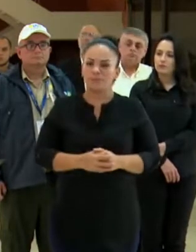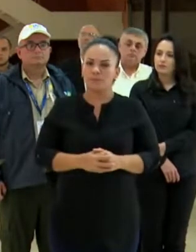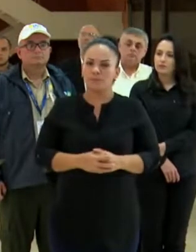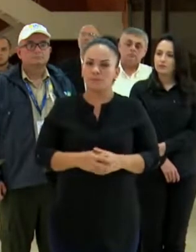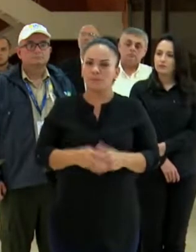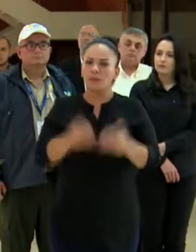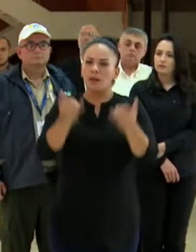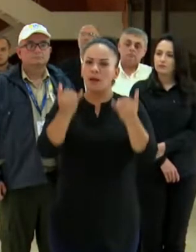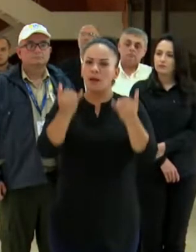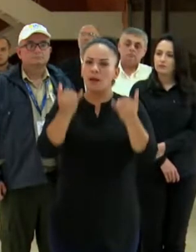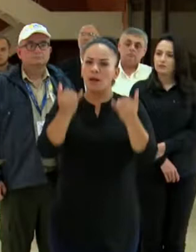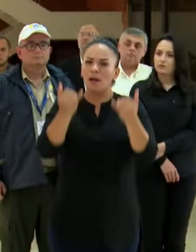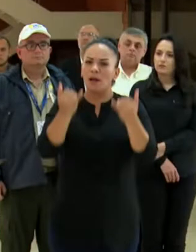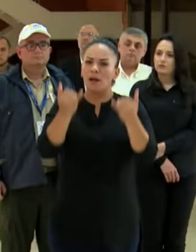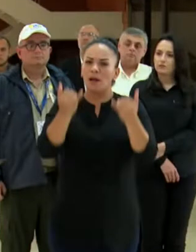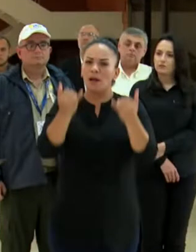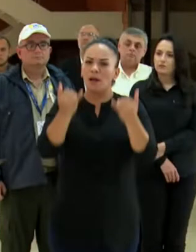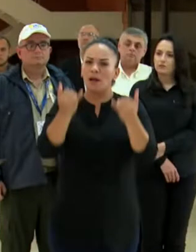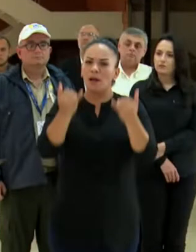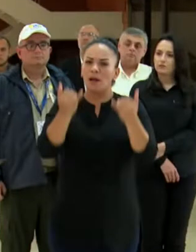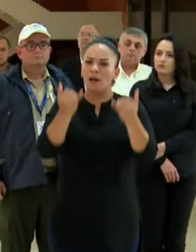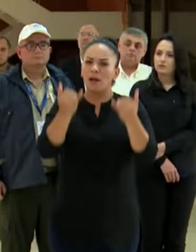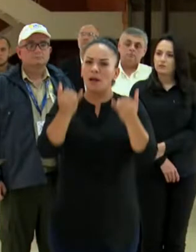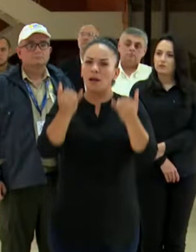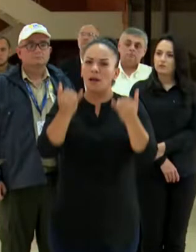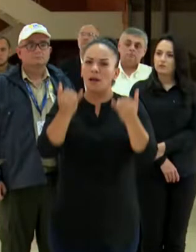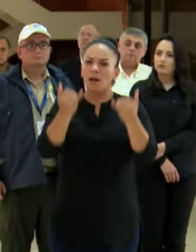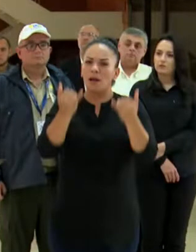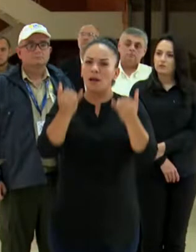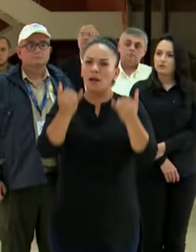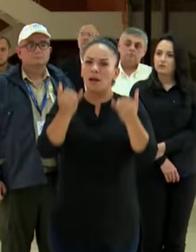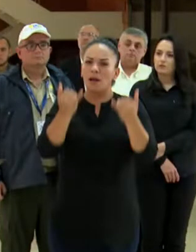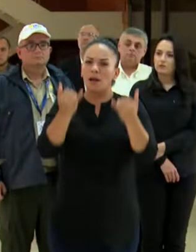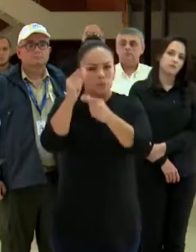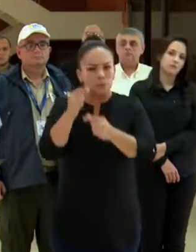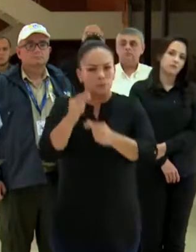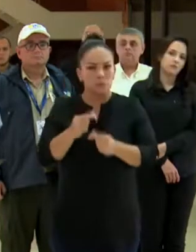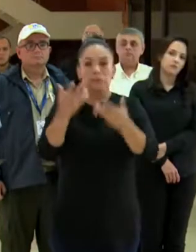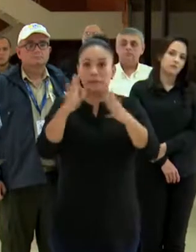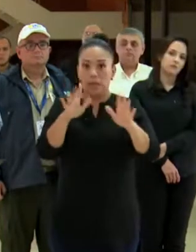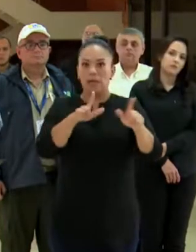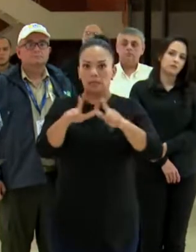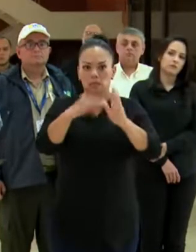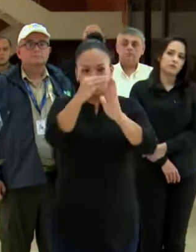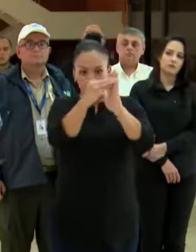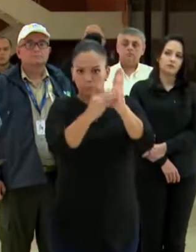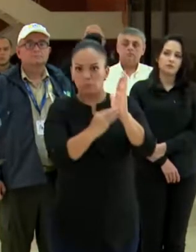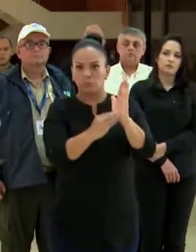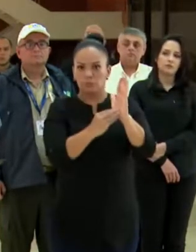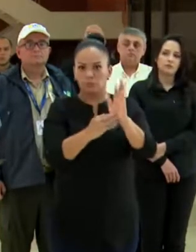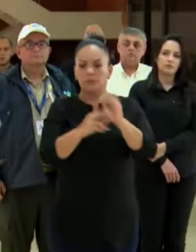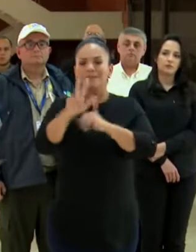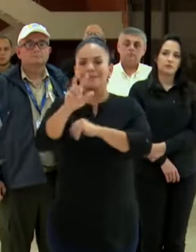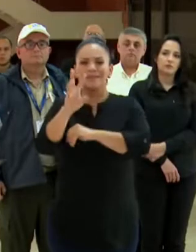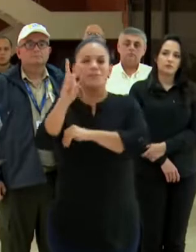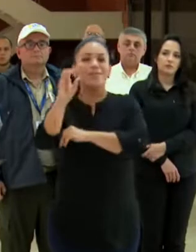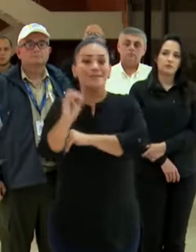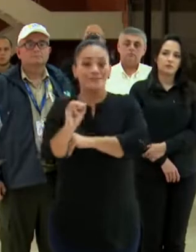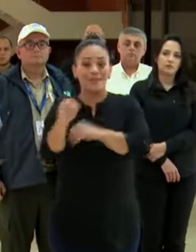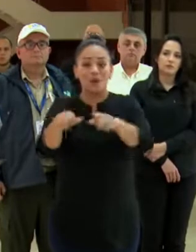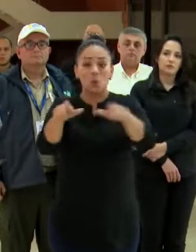ahora es inventariar, que ya están inventariados, 360